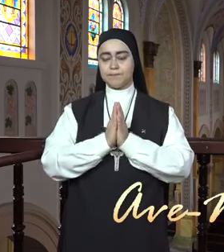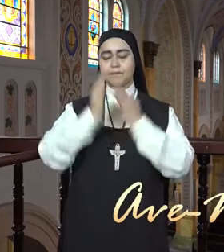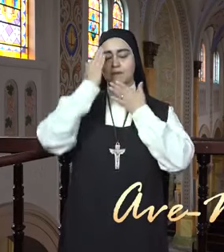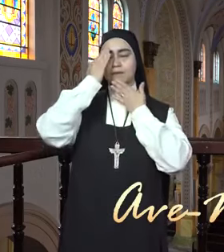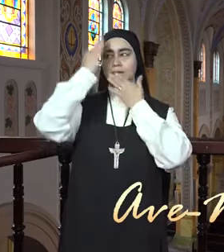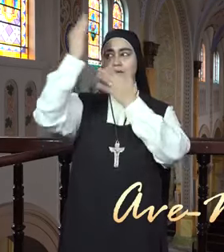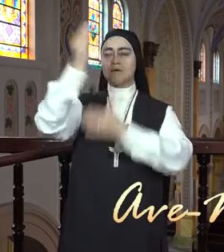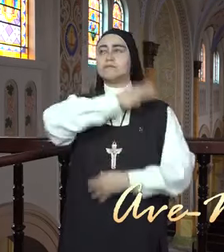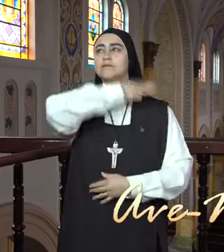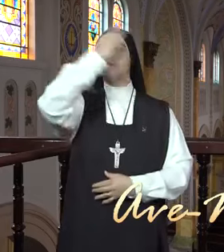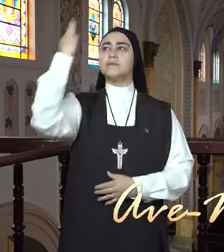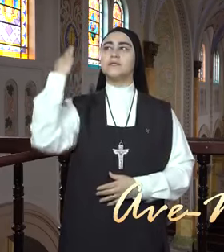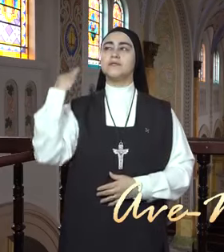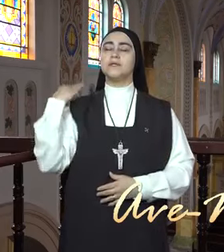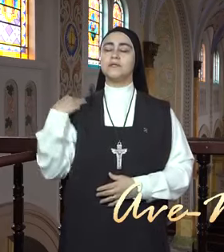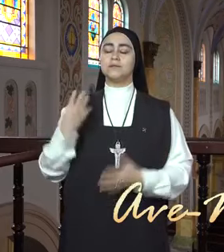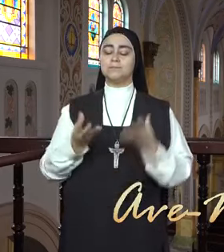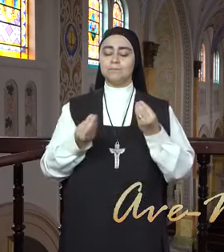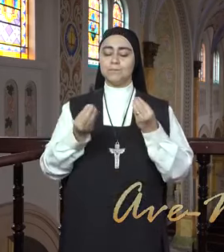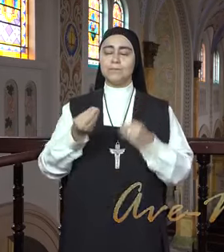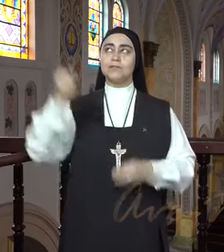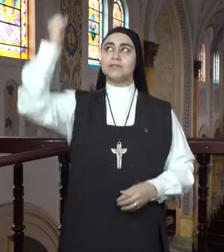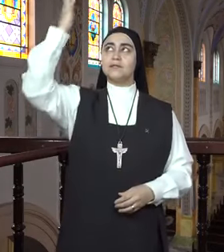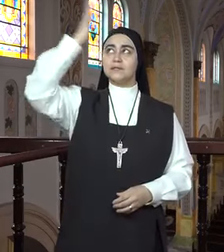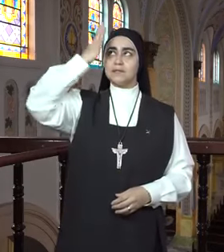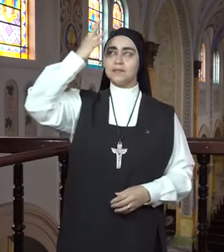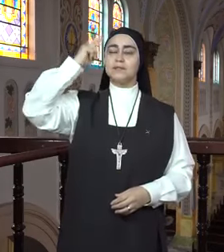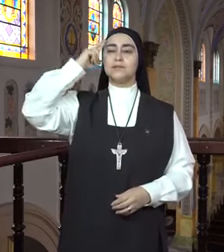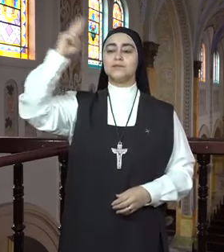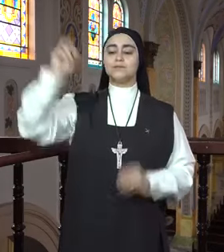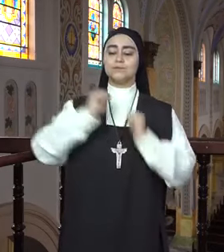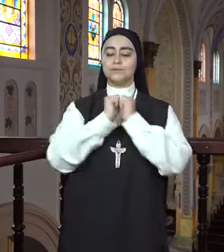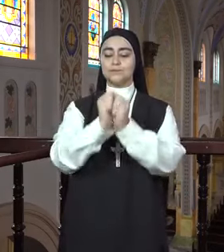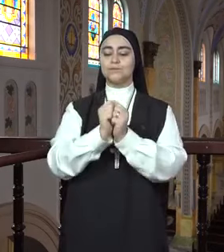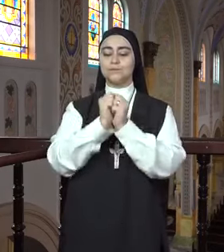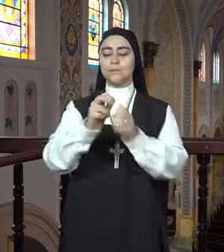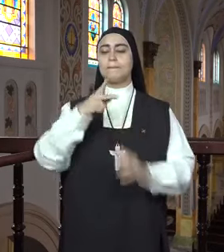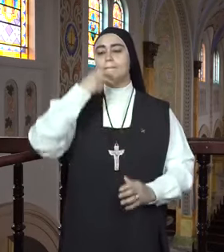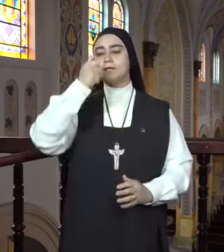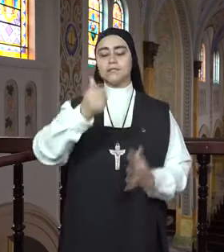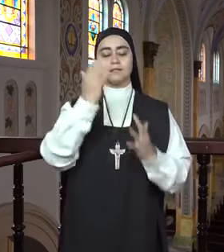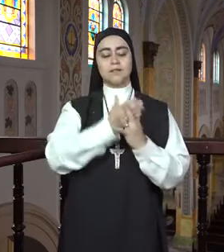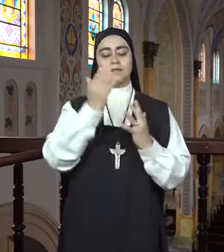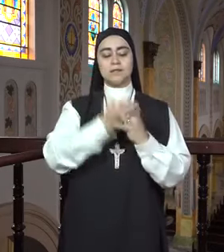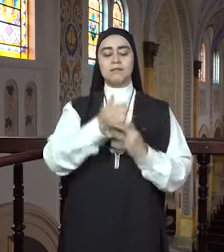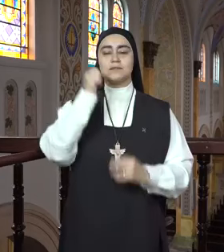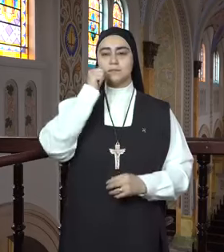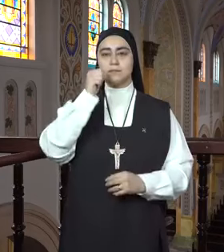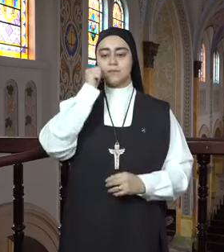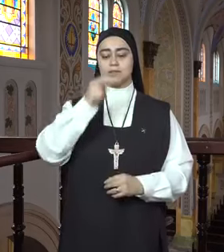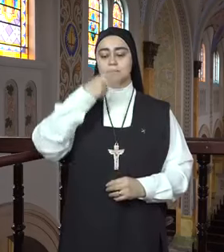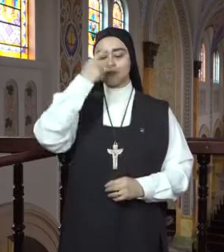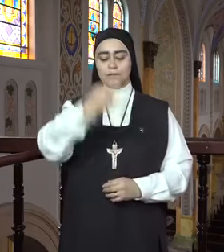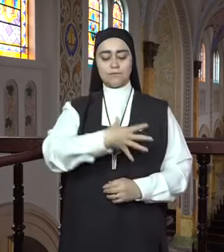Maria, cheia de graça, o Senhor é convosco. Bendita sois vós entre as mulheres, e bendito é o fruto do